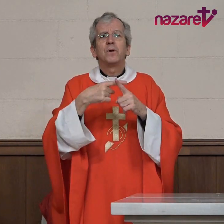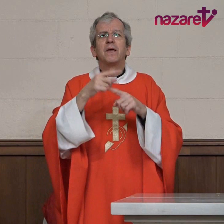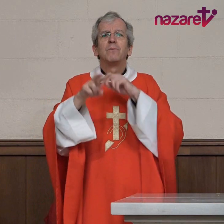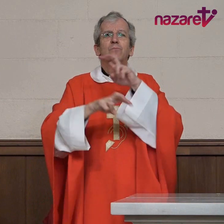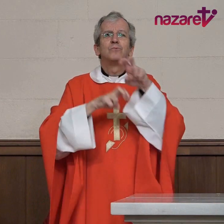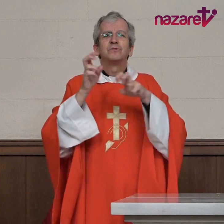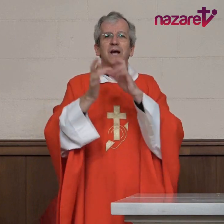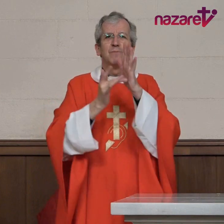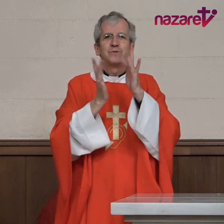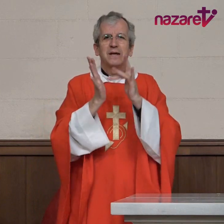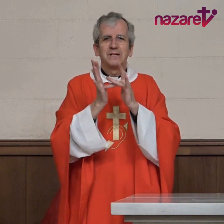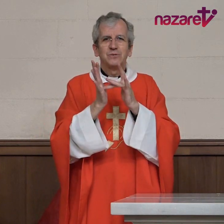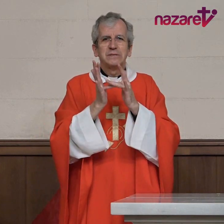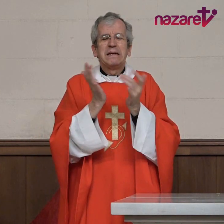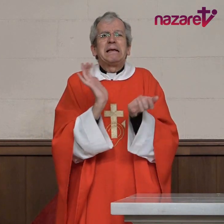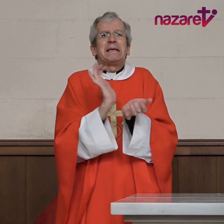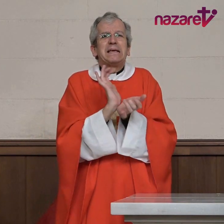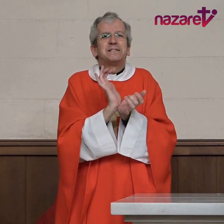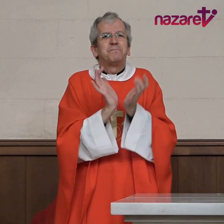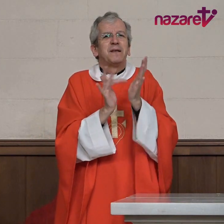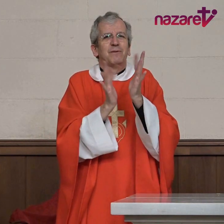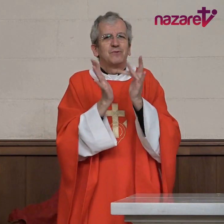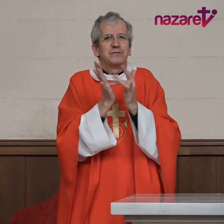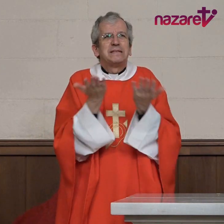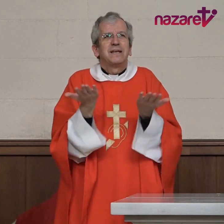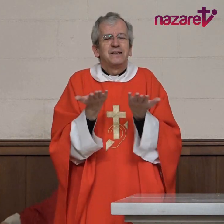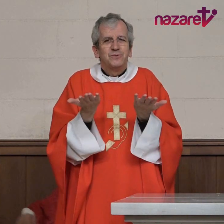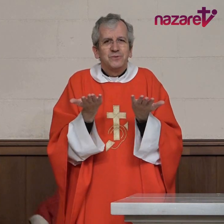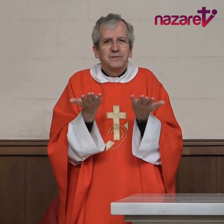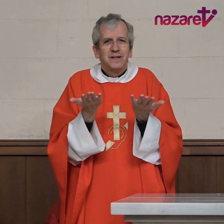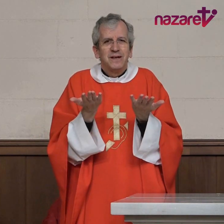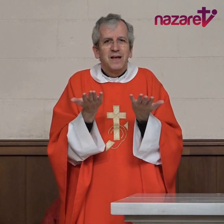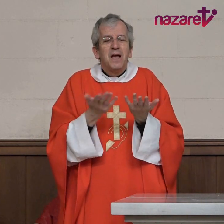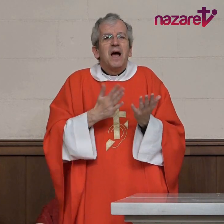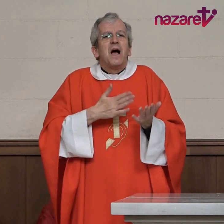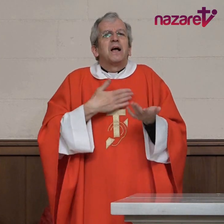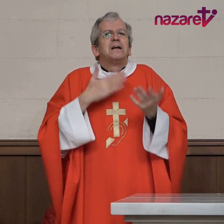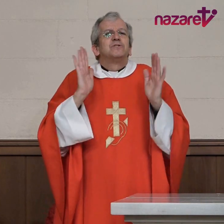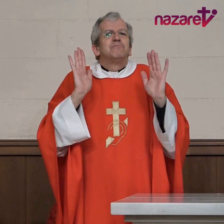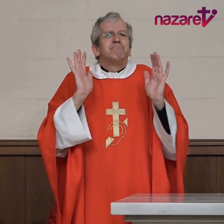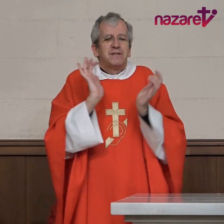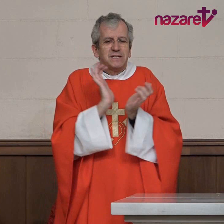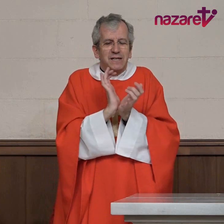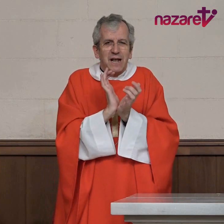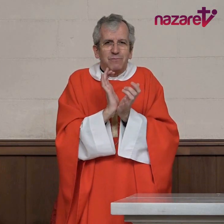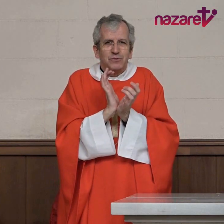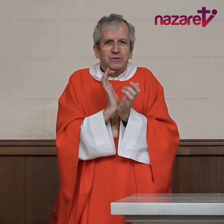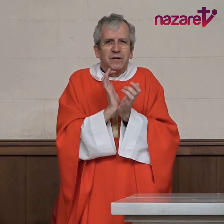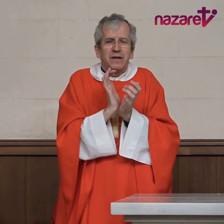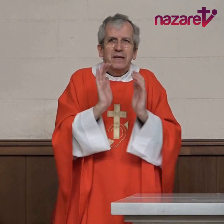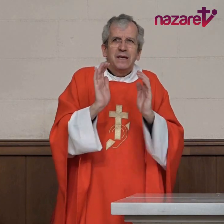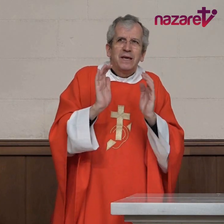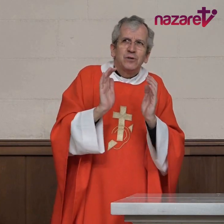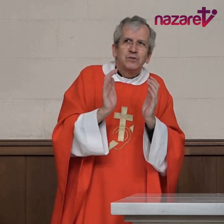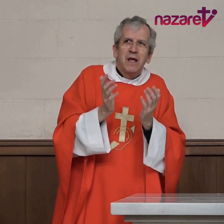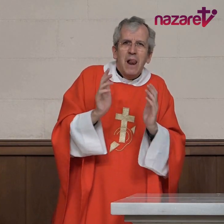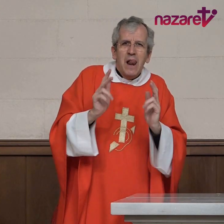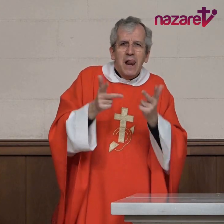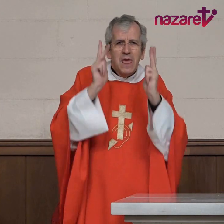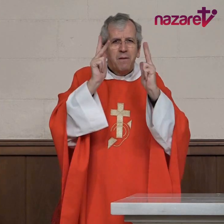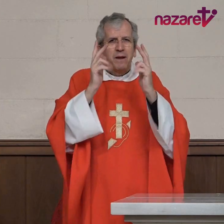Jesús? ¿Qué esperamos de Él? ¿Acaso esperamos que nos libre del infierno y nos lleve al